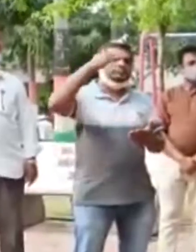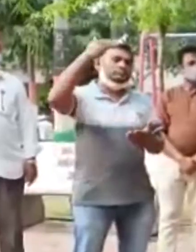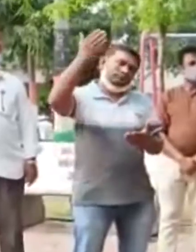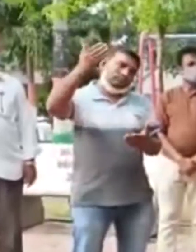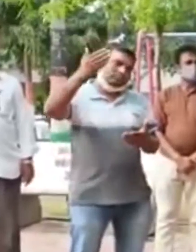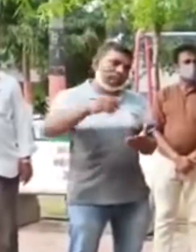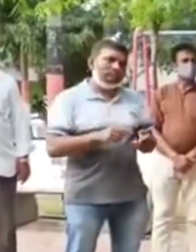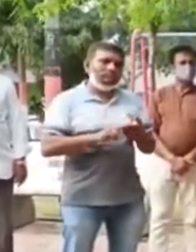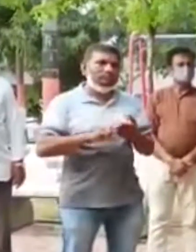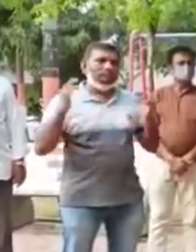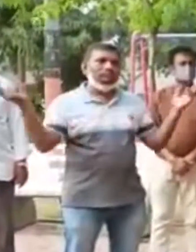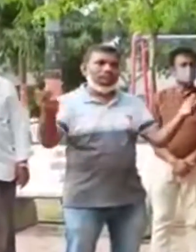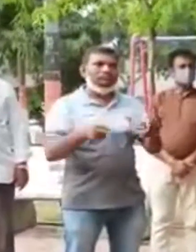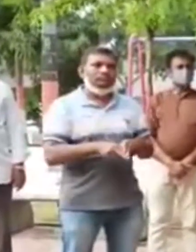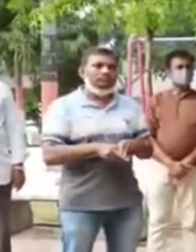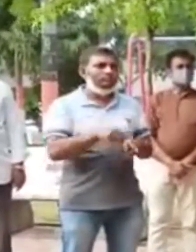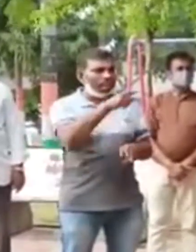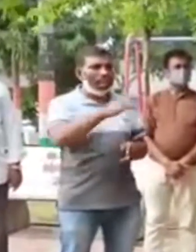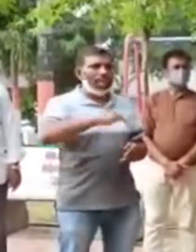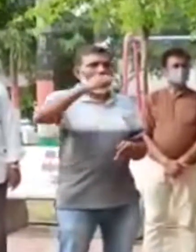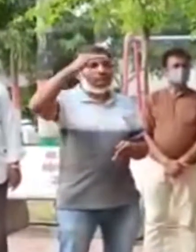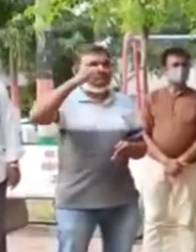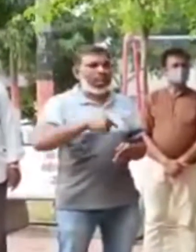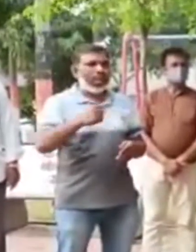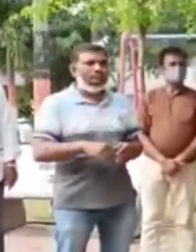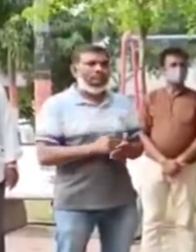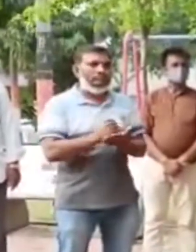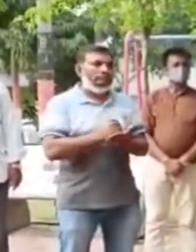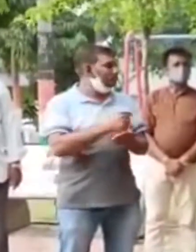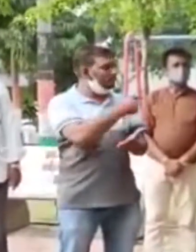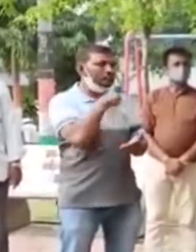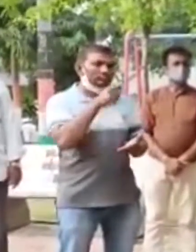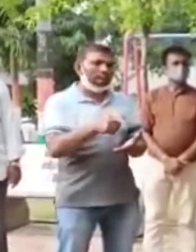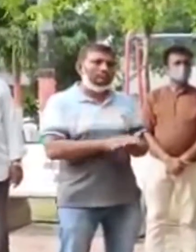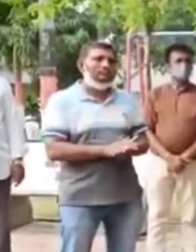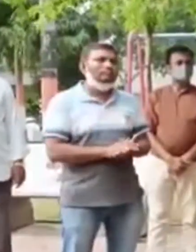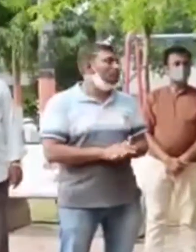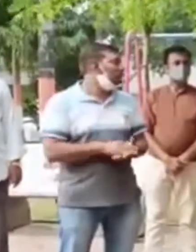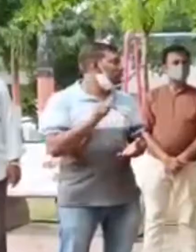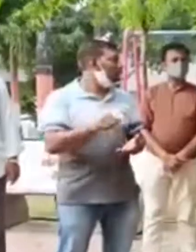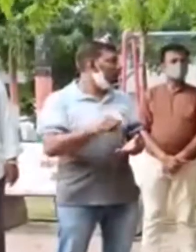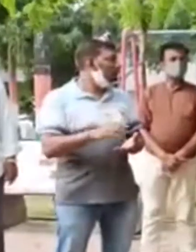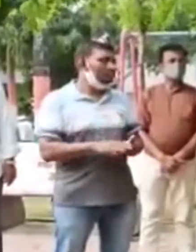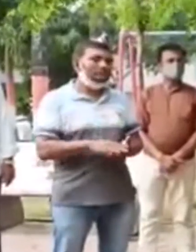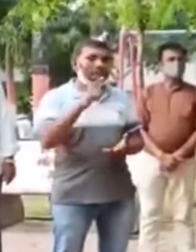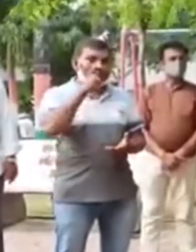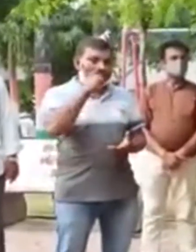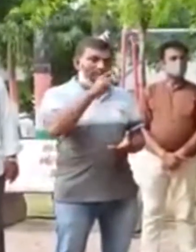વધારે કેળવણી મળે અને એ આગળ સમાજ સાથે જોડાઈ રહે એના વિકાસ માટે અમે